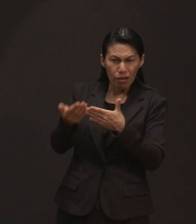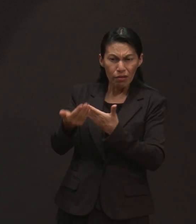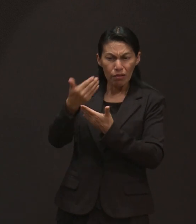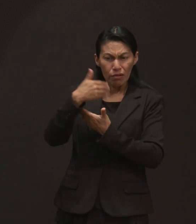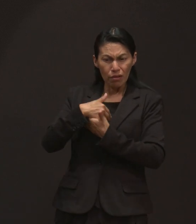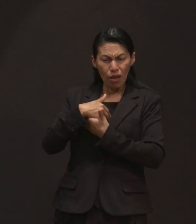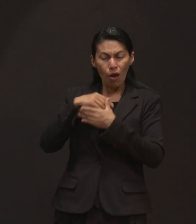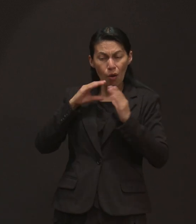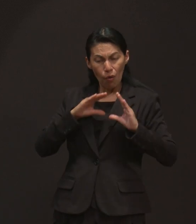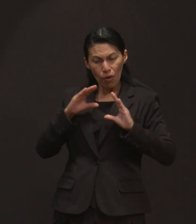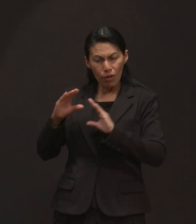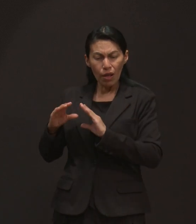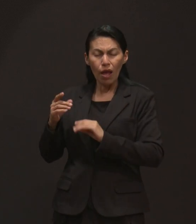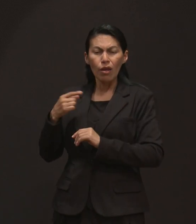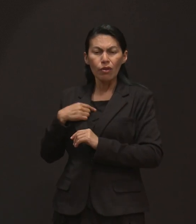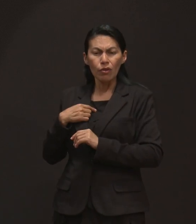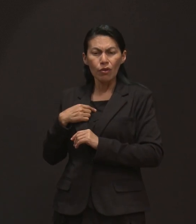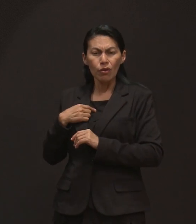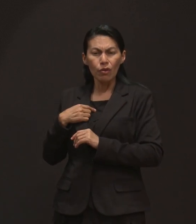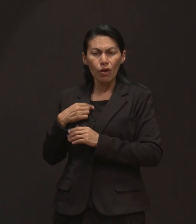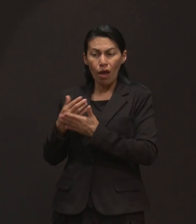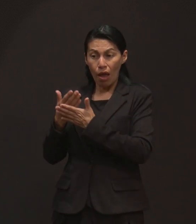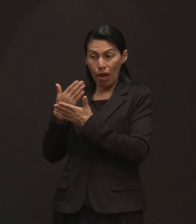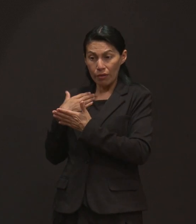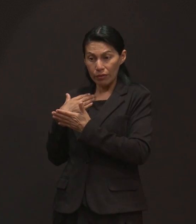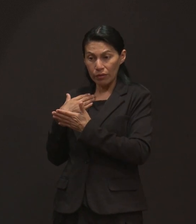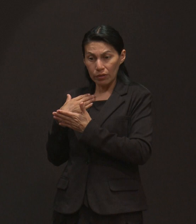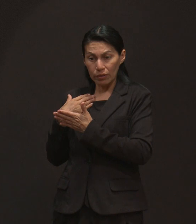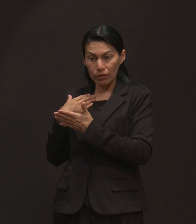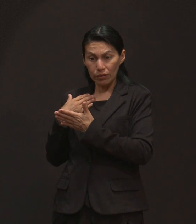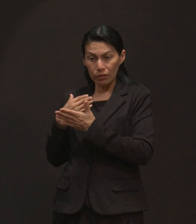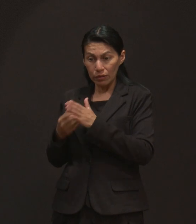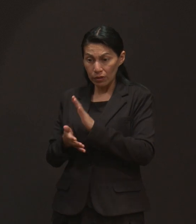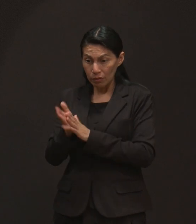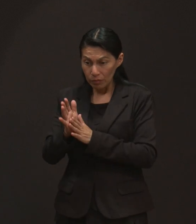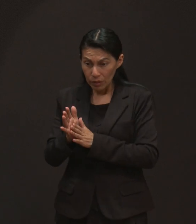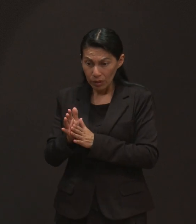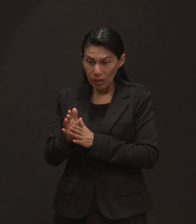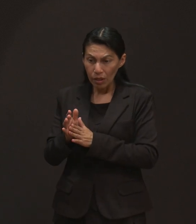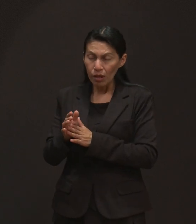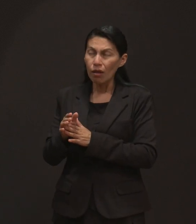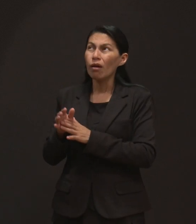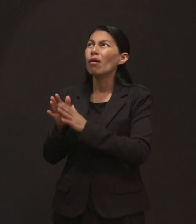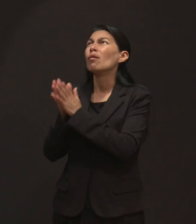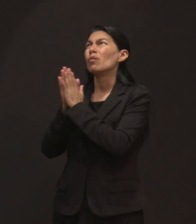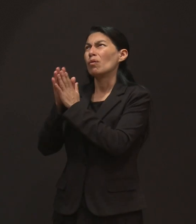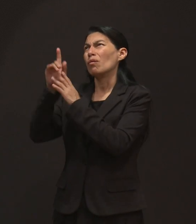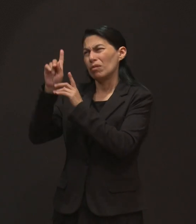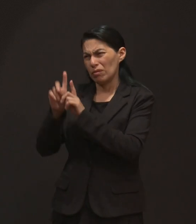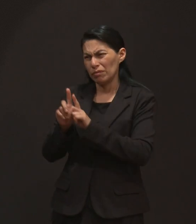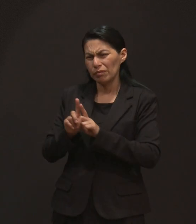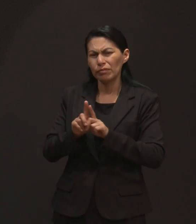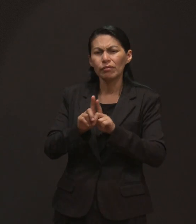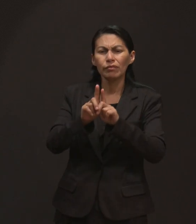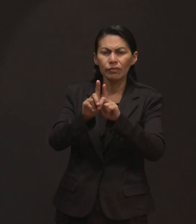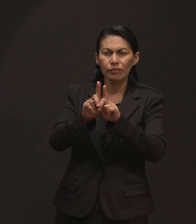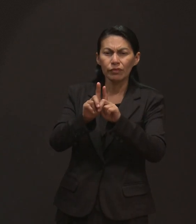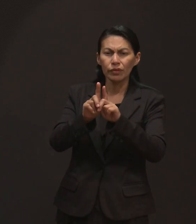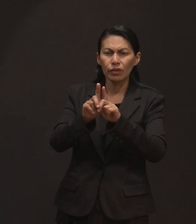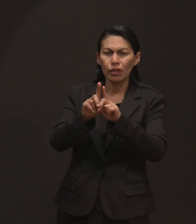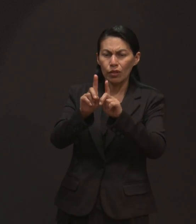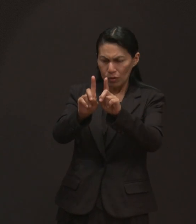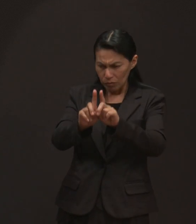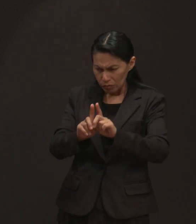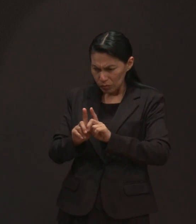salida. Yo antes de salir de casa, me encomiendo a Dios y le digo, pues acompáñame, vas